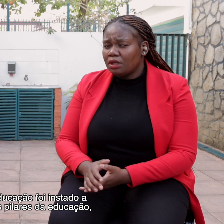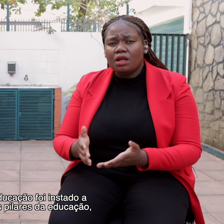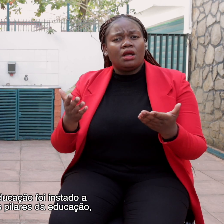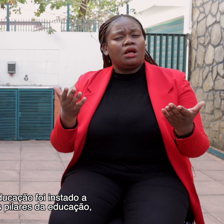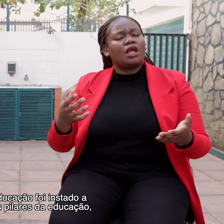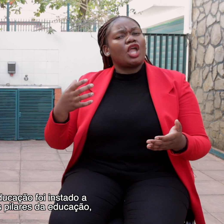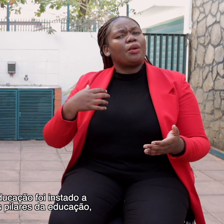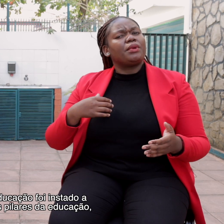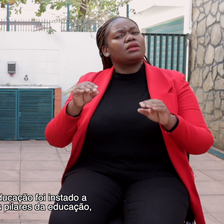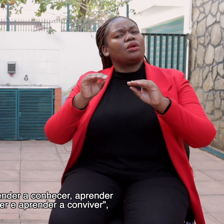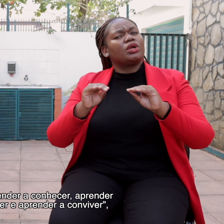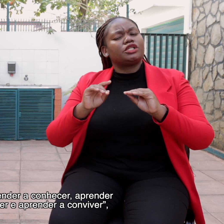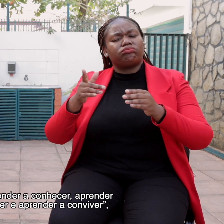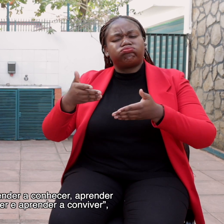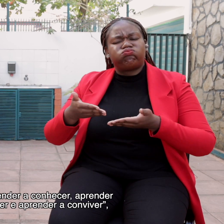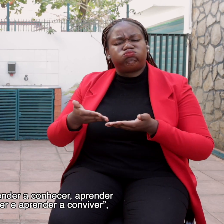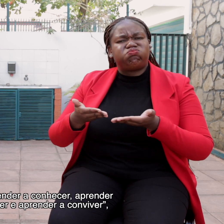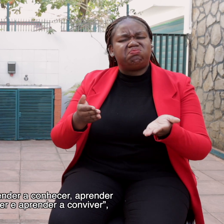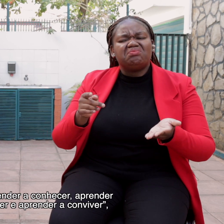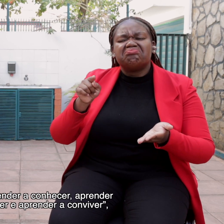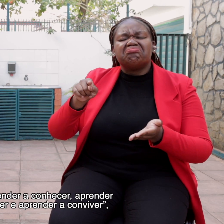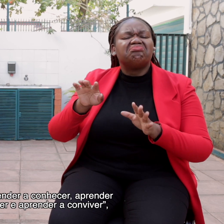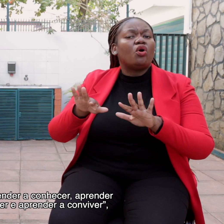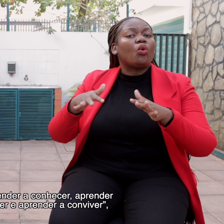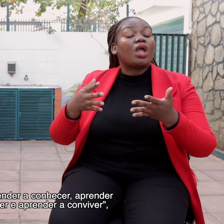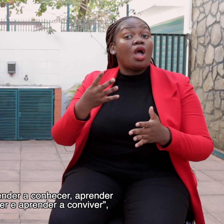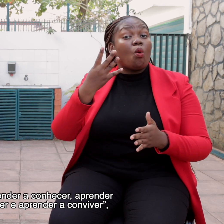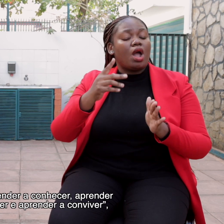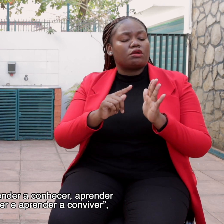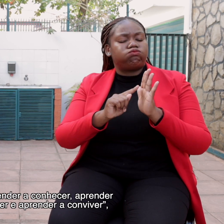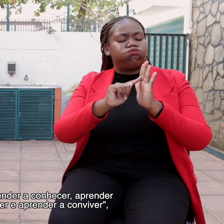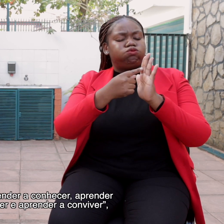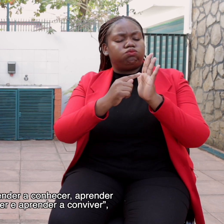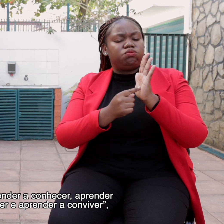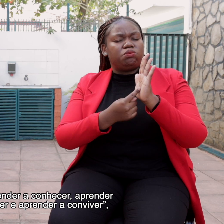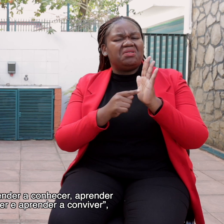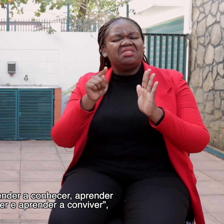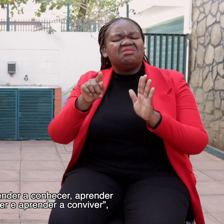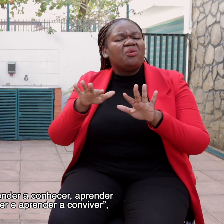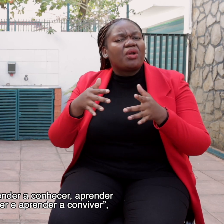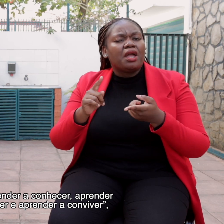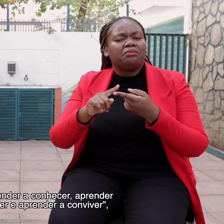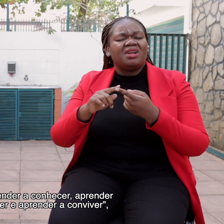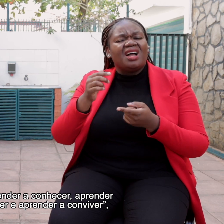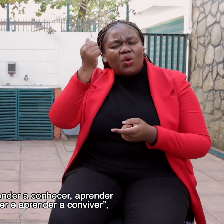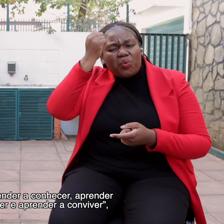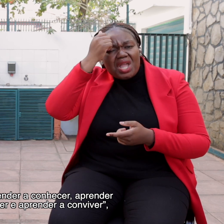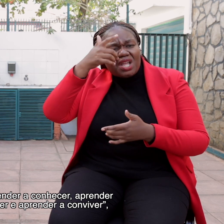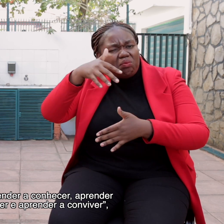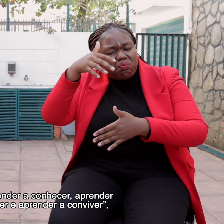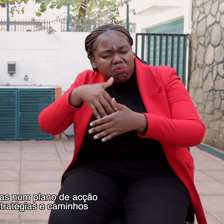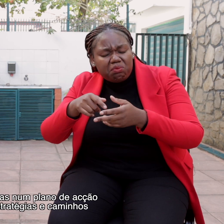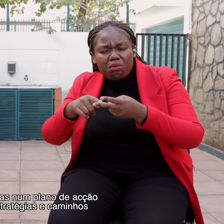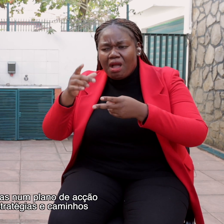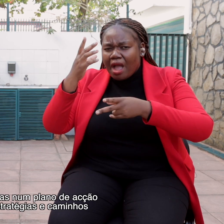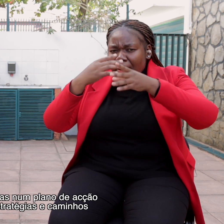nos 4 pilares da educação, nomeadamente aprender a conhecer, aprender a fazer, aprender a ser e aprender a